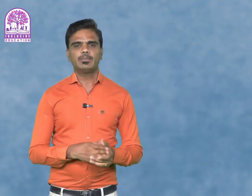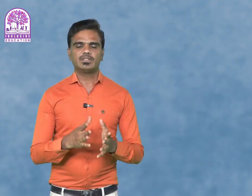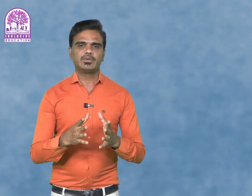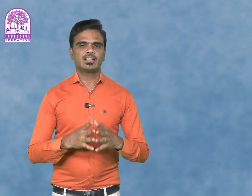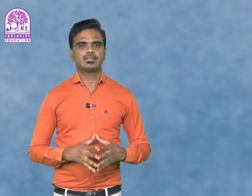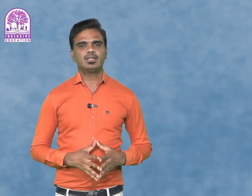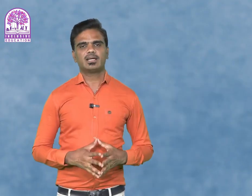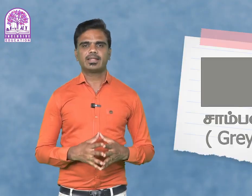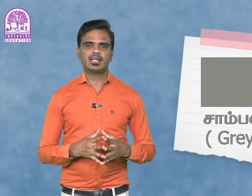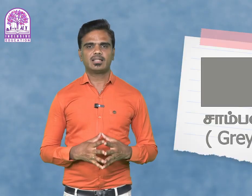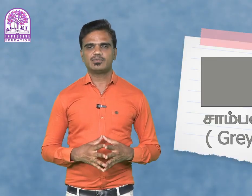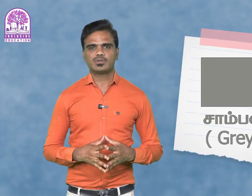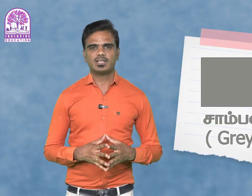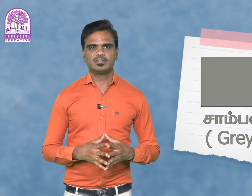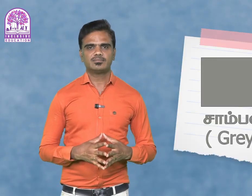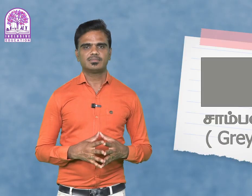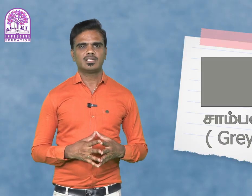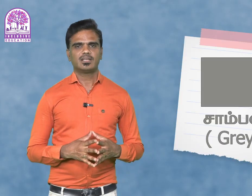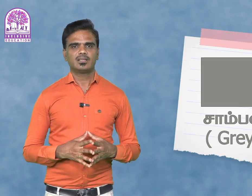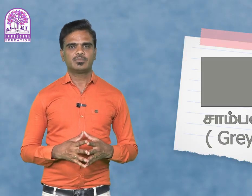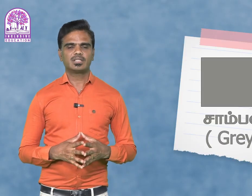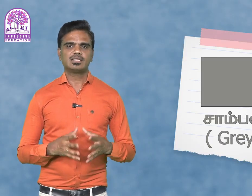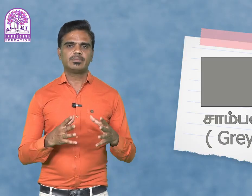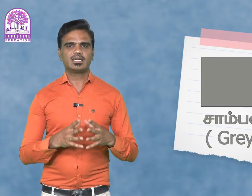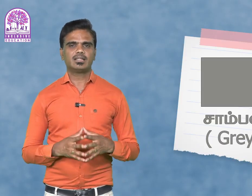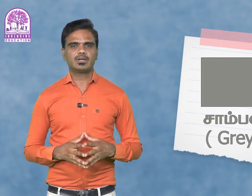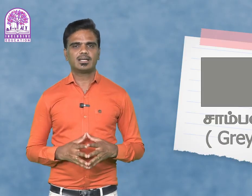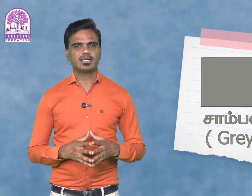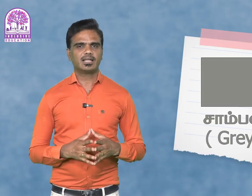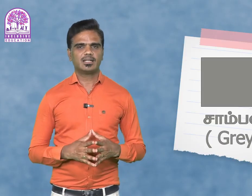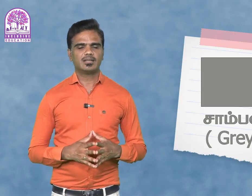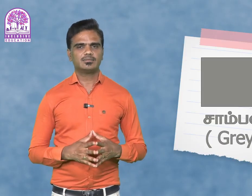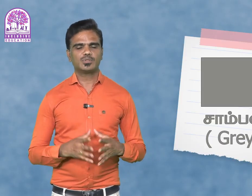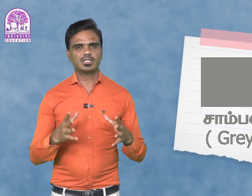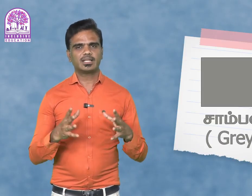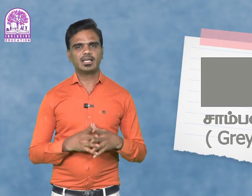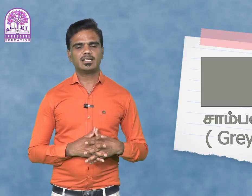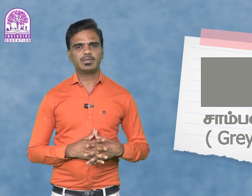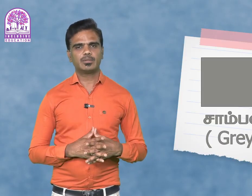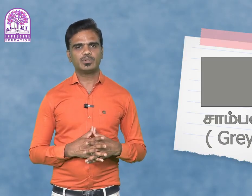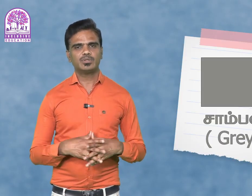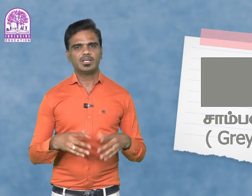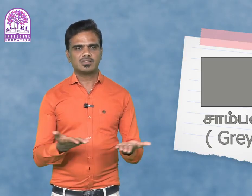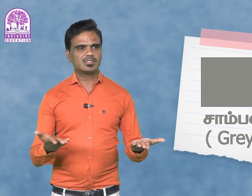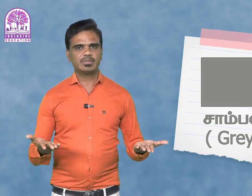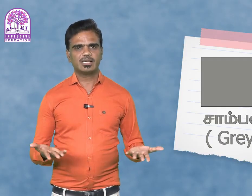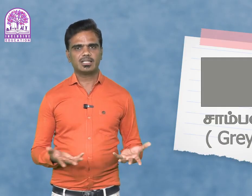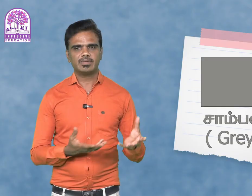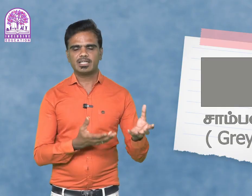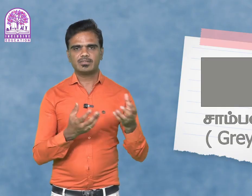வந்து ஃபார் எக்ஸாம்பிள் நான் கிரே கலர்னு வச்சுக்கோங்களேன். புரியுதுங்களா? சிமெண்ட் கலருமாங்க கிரே கலர்னா. ஸோ இந்த கிரே கலர் அப்படிங்கிறப்போ சிமெண்ட் எங்கே இருக்குது அப்படின்னு எடுத்துகிட்டு